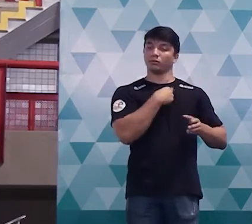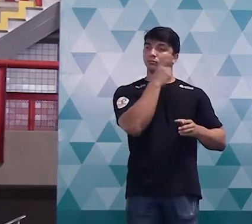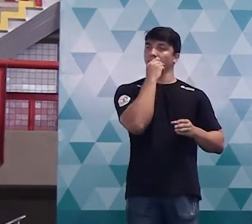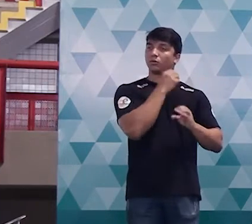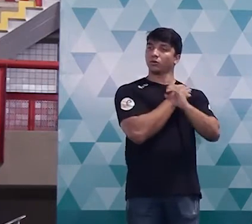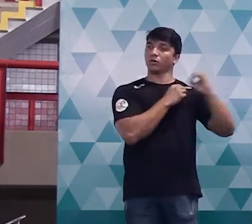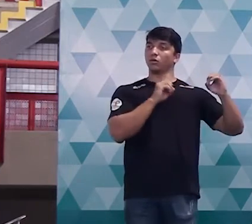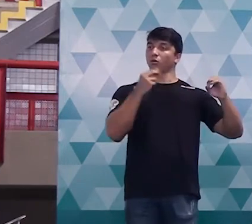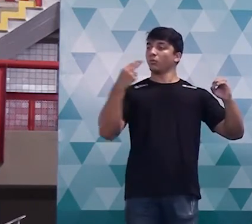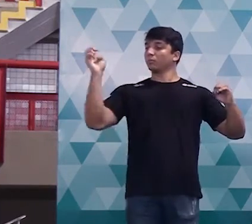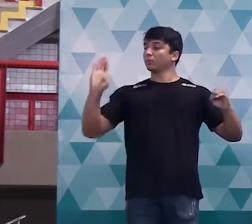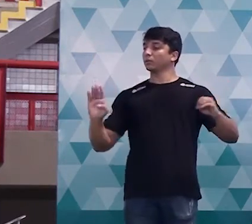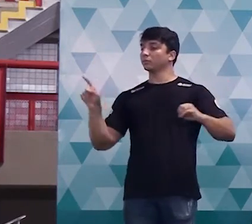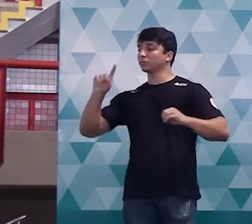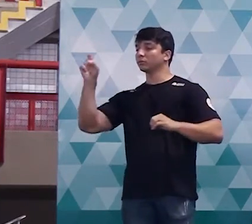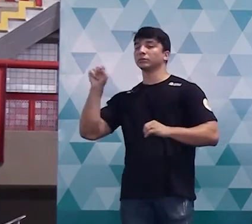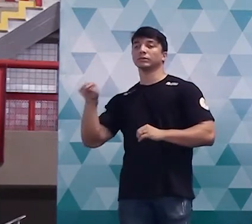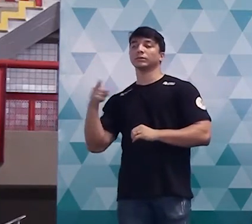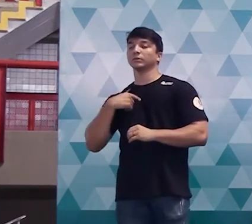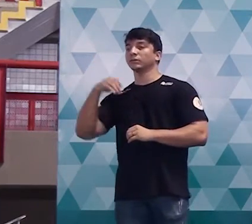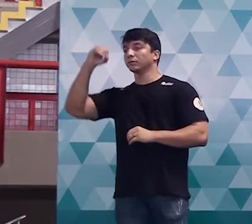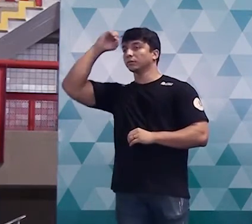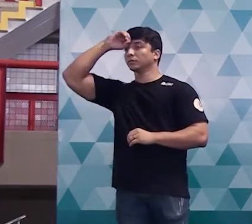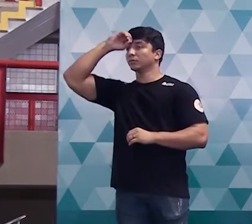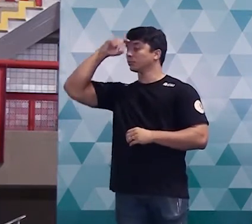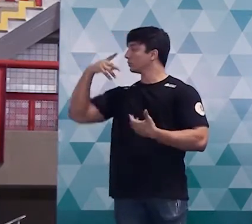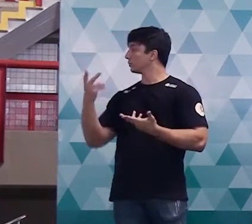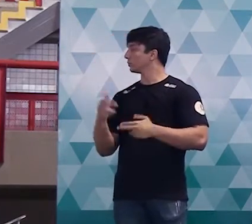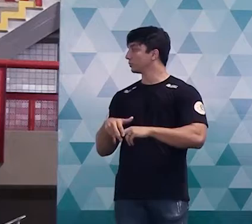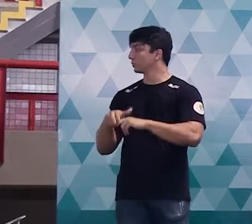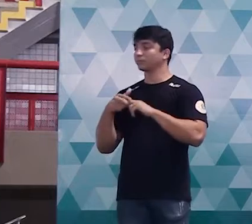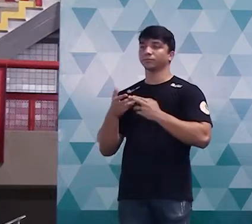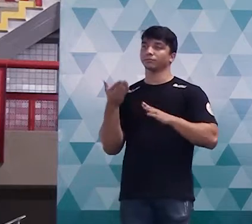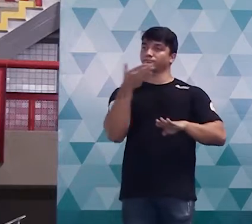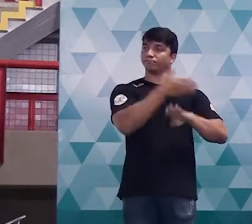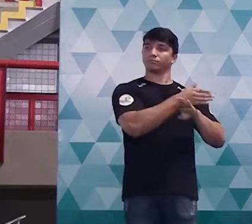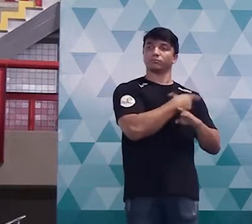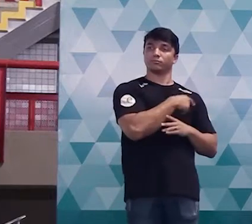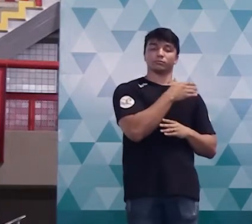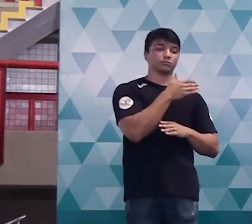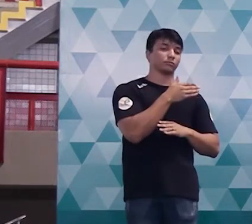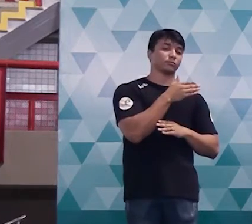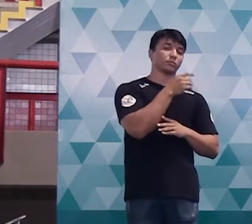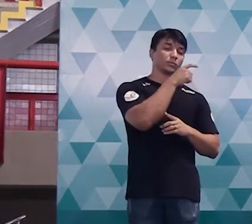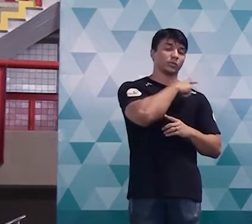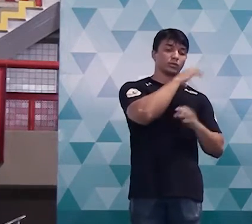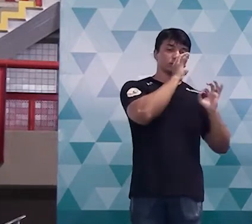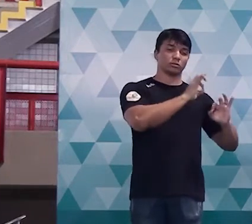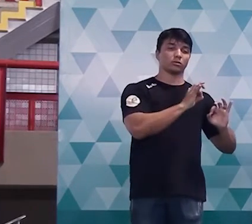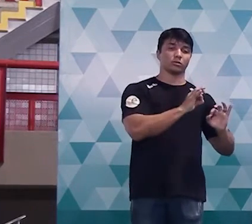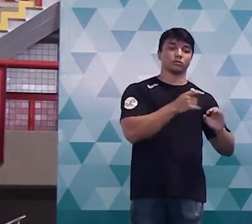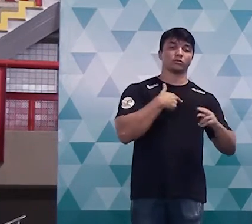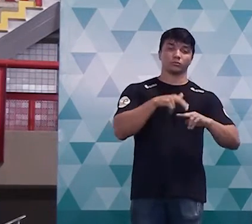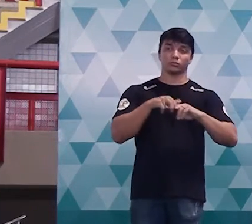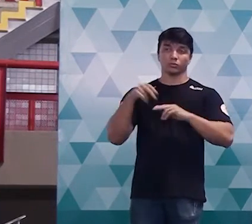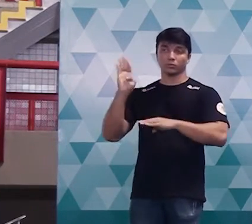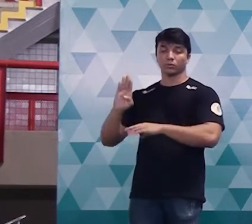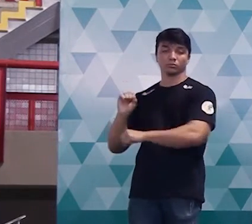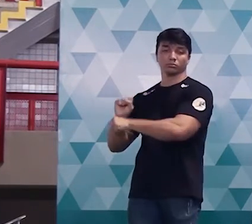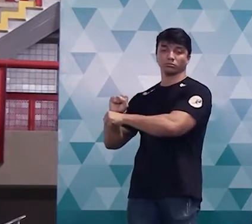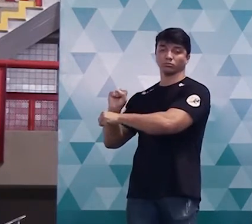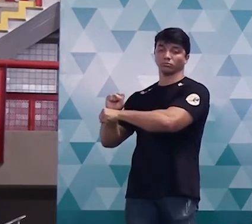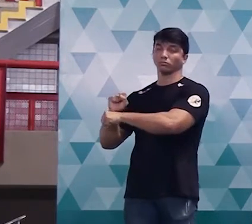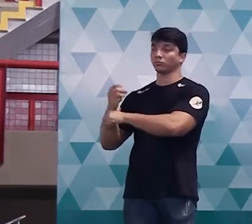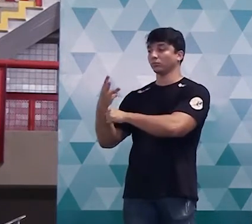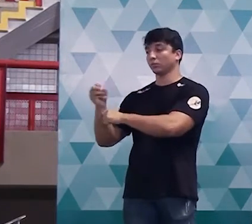vai dar lucro, ou uma grande incógnita? Uma coisa que eu tenho certeza que vai dar lucro. Então o Brasil ficou de lado.